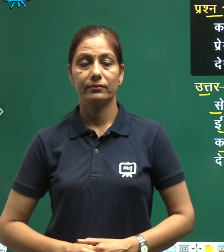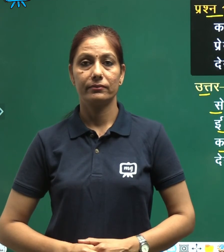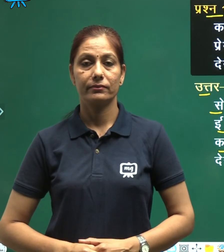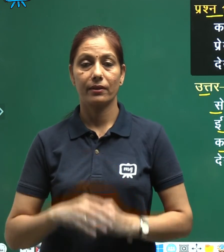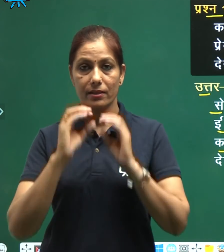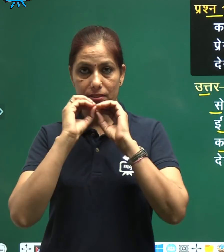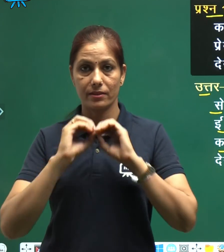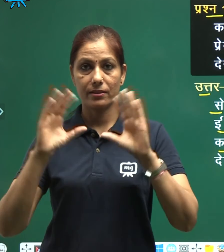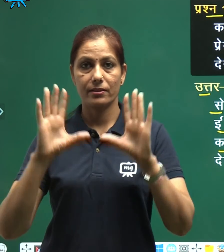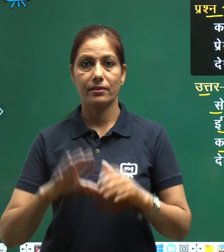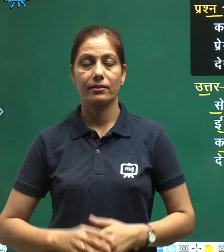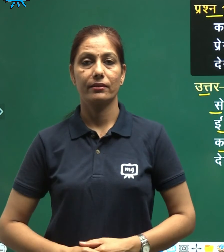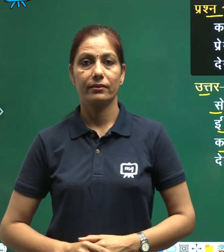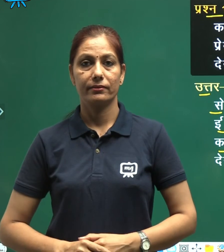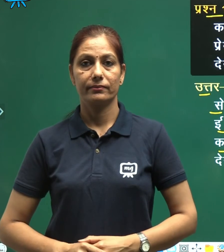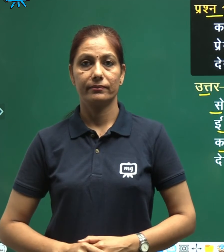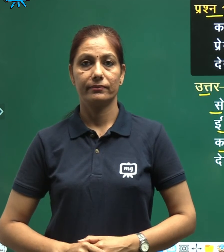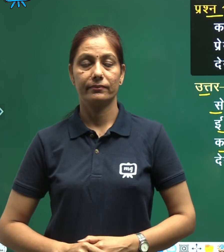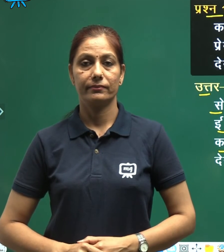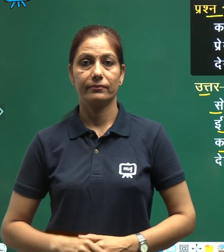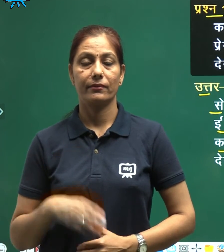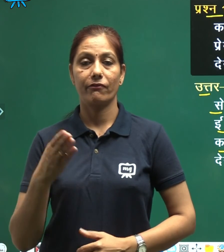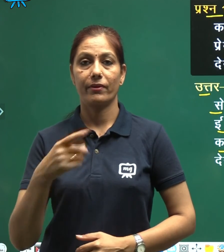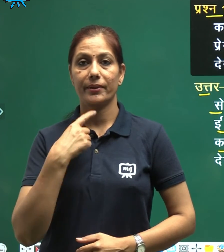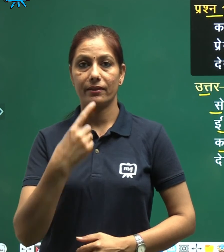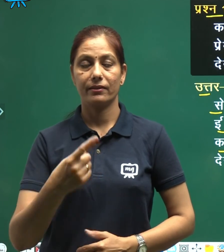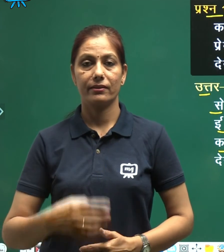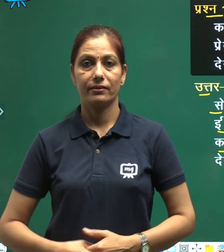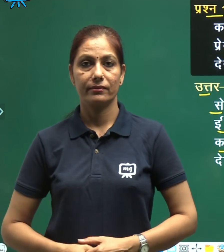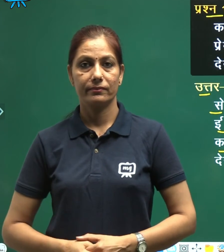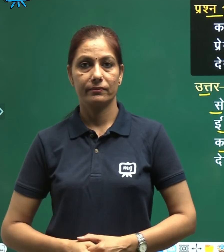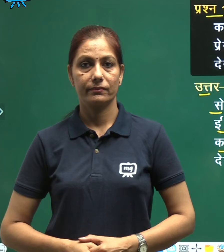संदेश देना चाहते हैं। वे बताते हैं कि